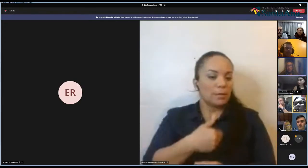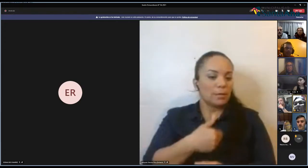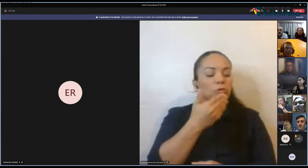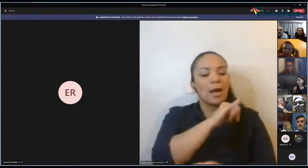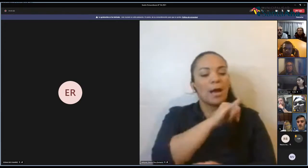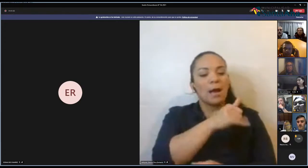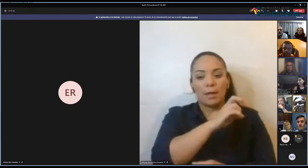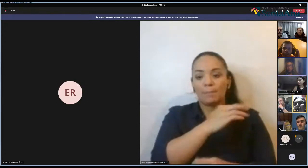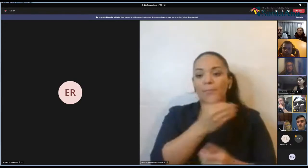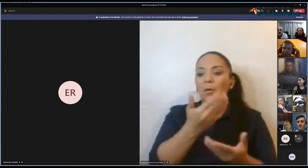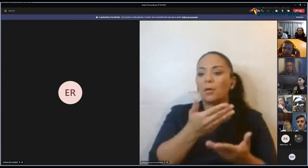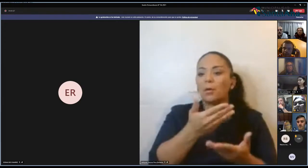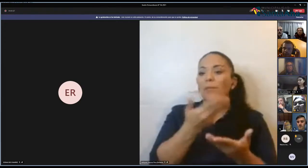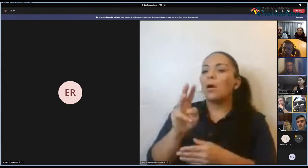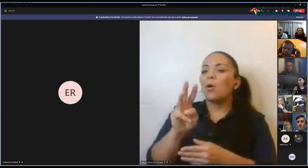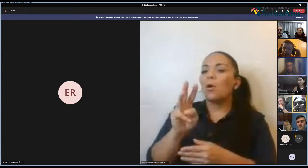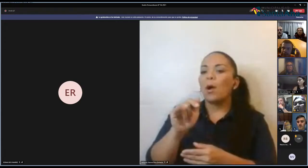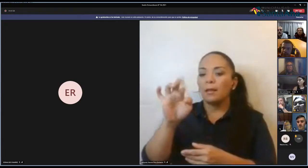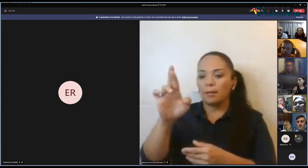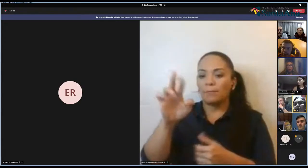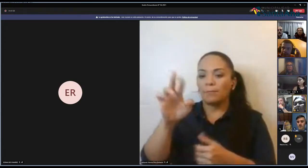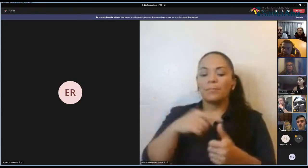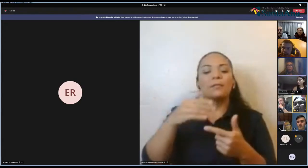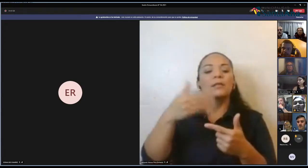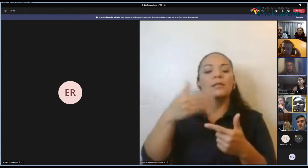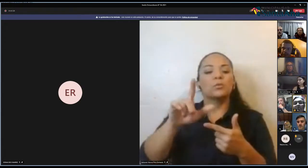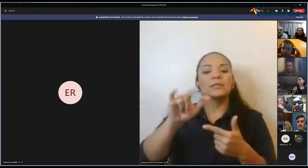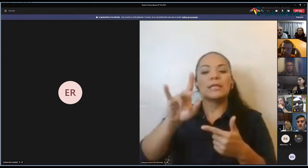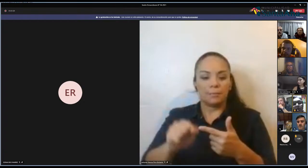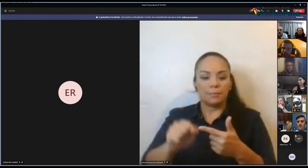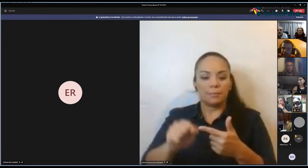palabra don walter y después doña lydia adelante